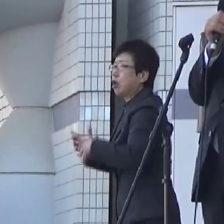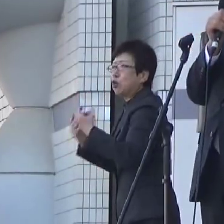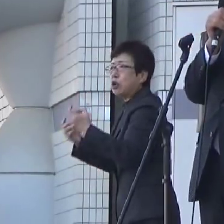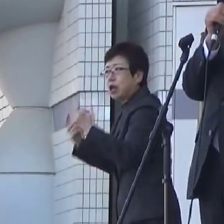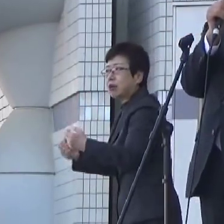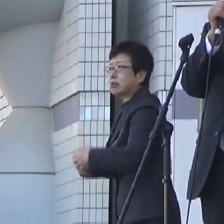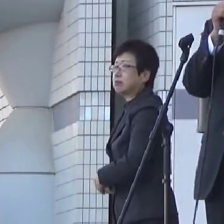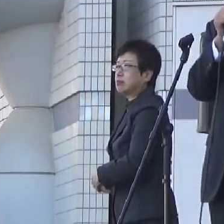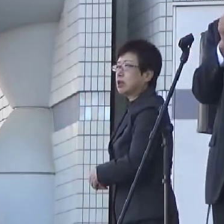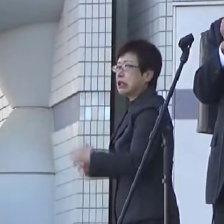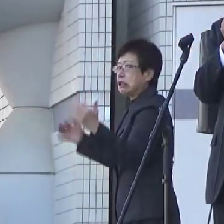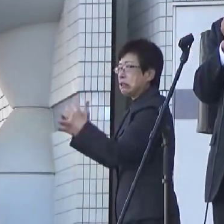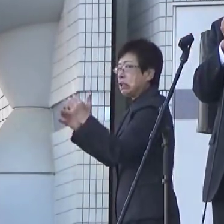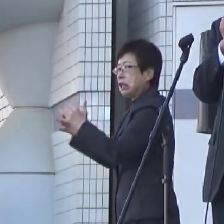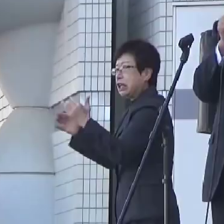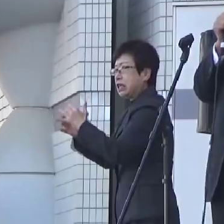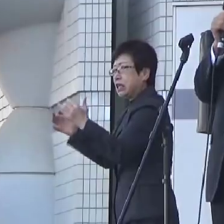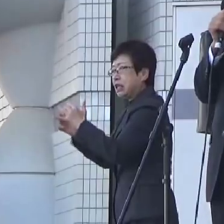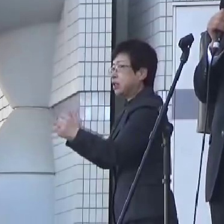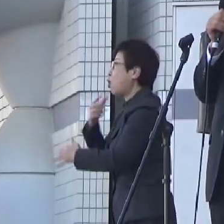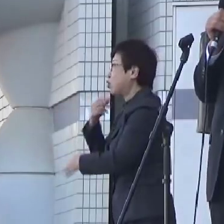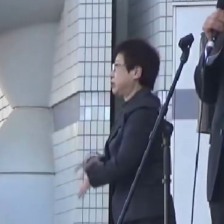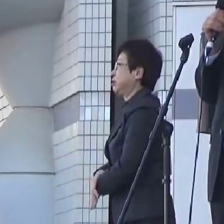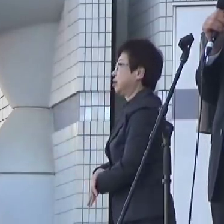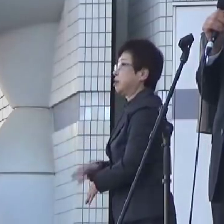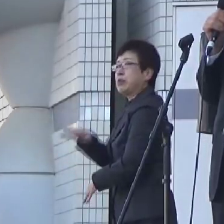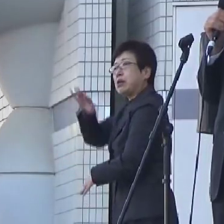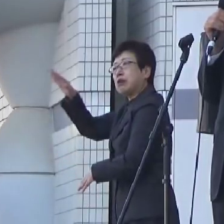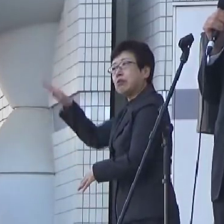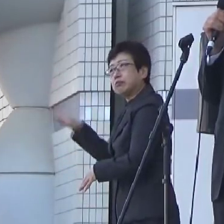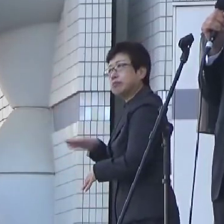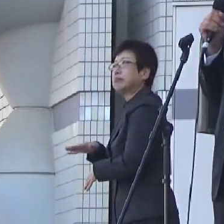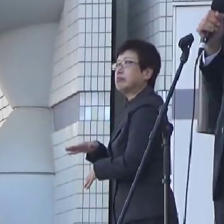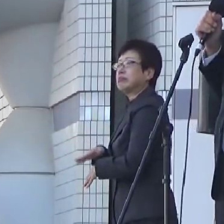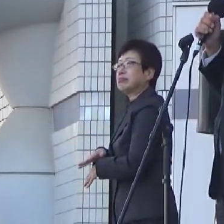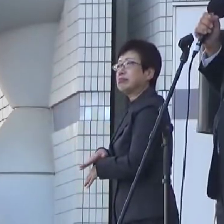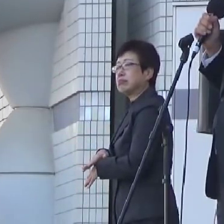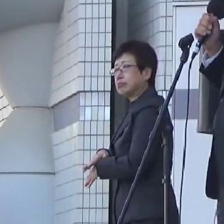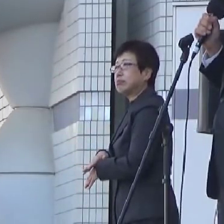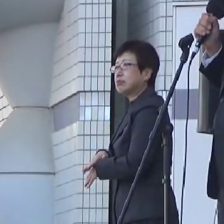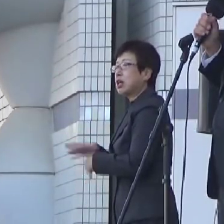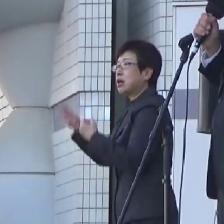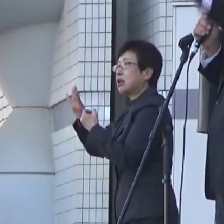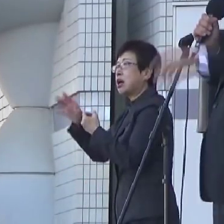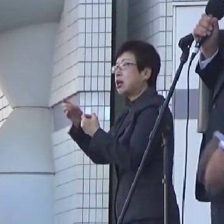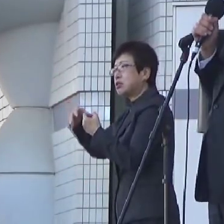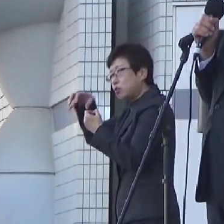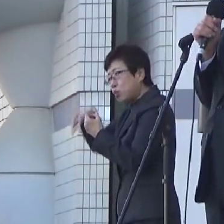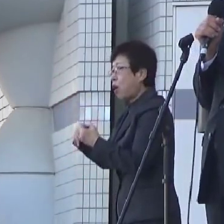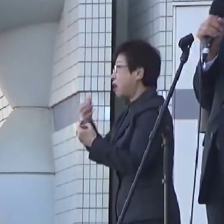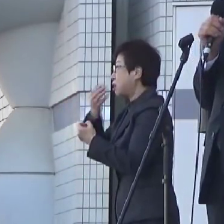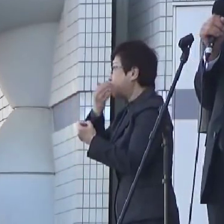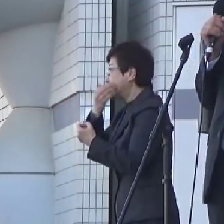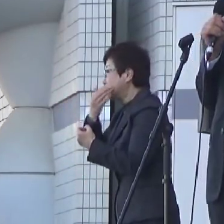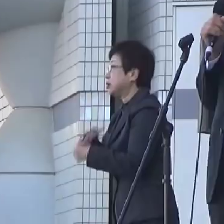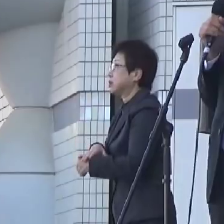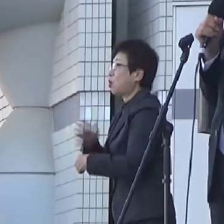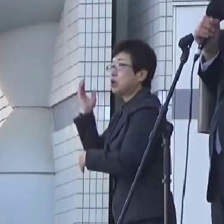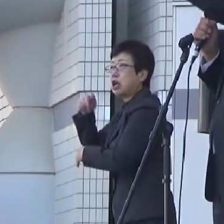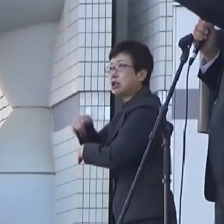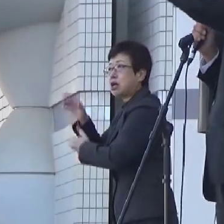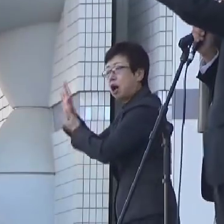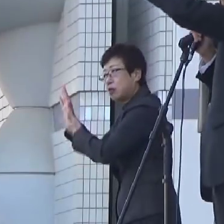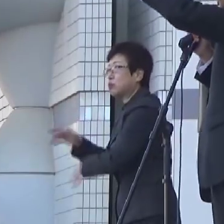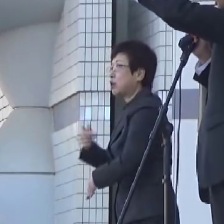々と審議をしてね、皆さん向こうが言っている原発が大事だという政策